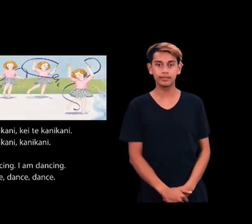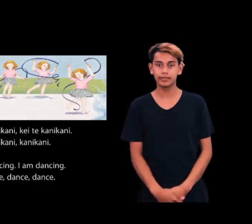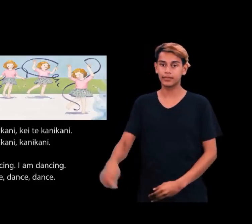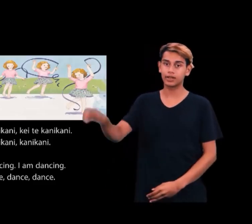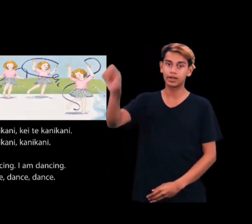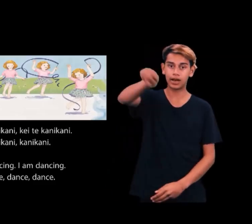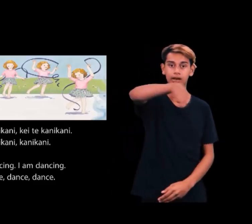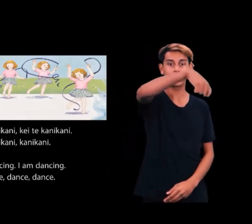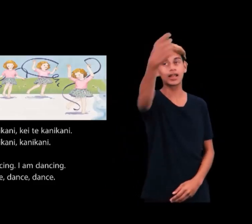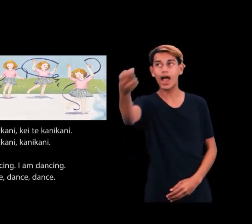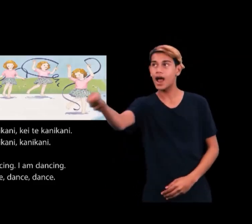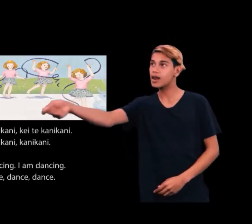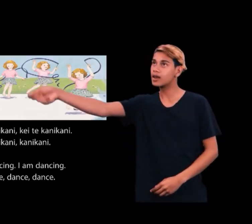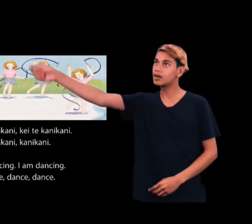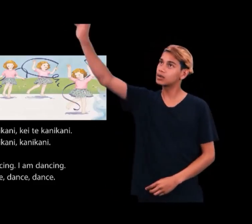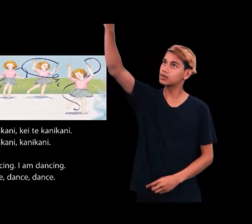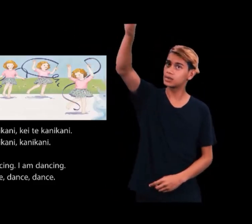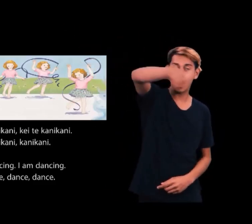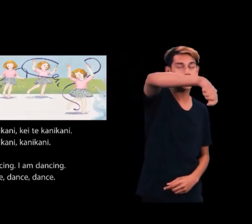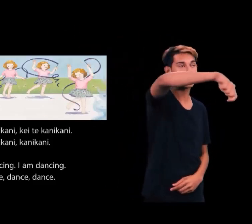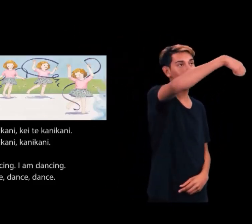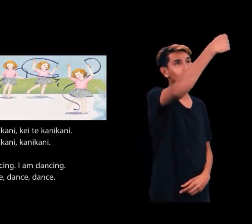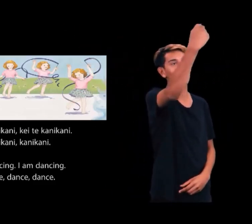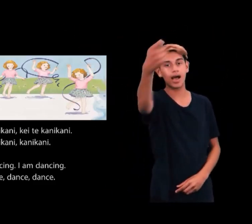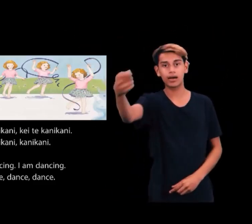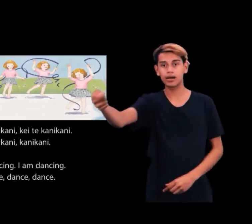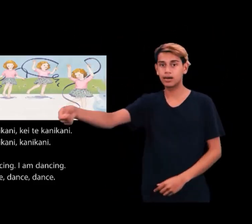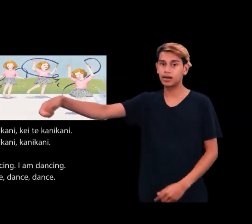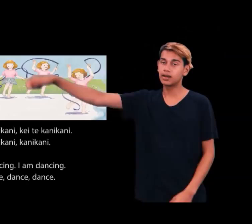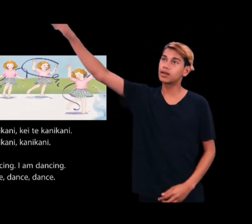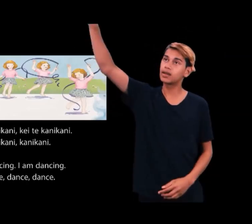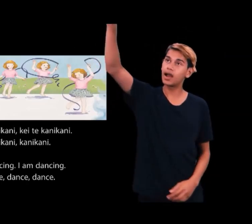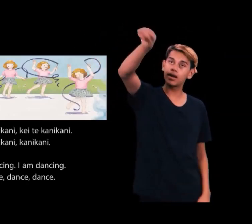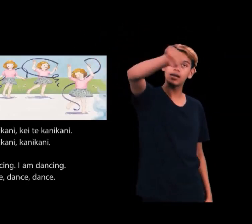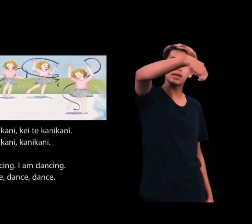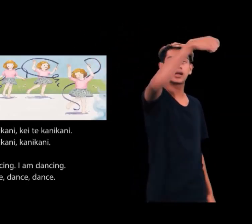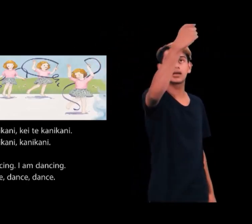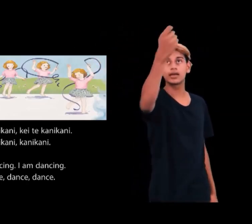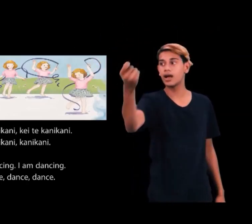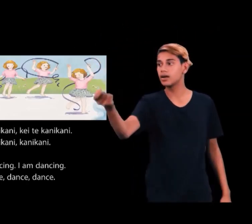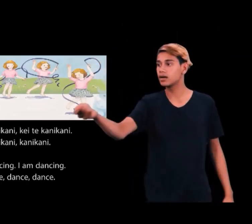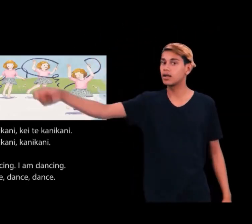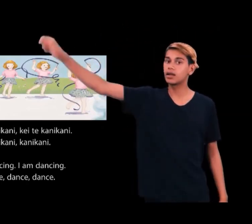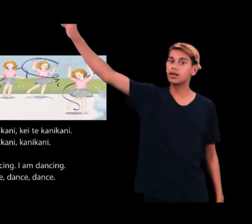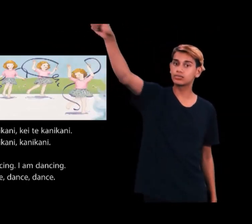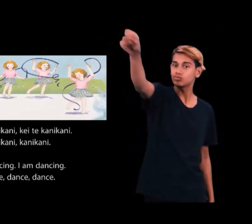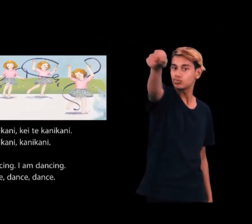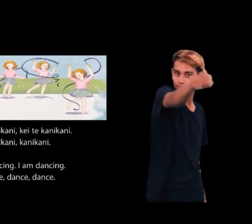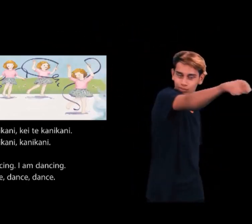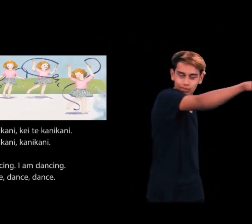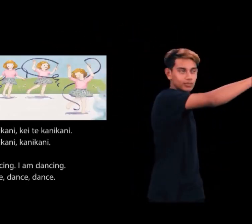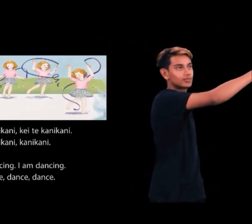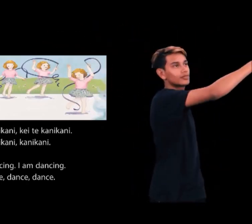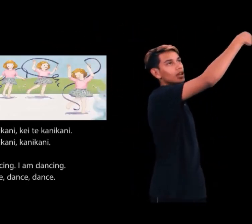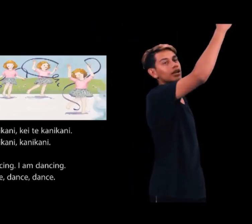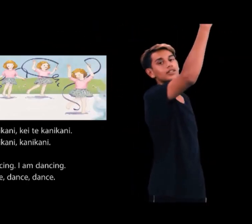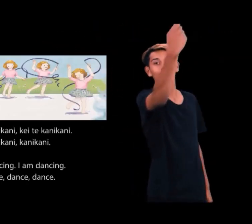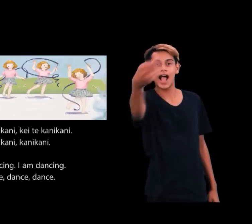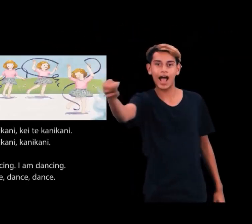Kei te kani kani, kei te kani kani, kani kani. Kei te